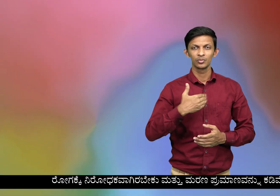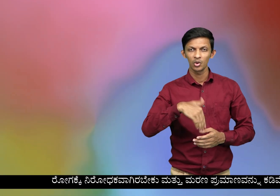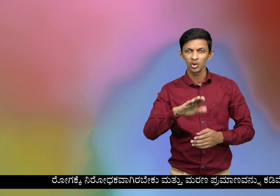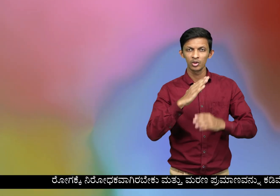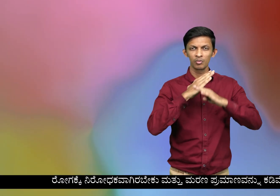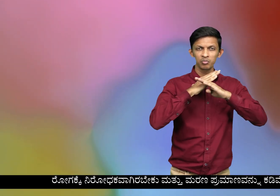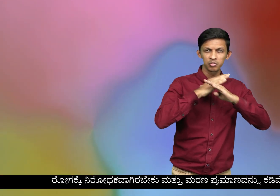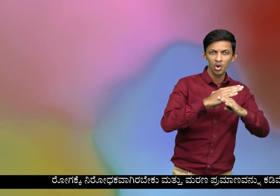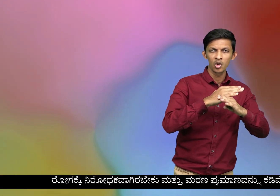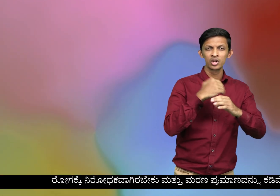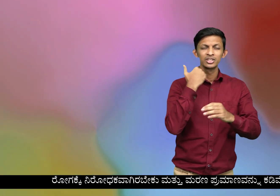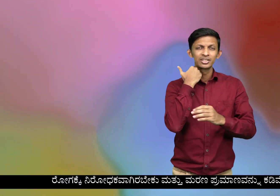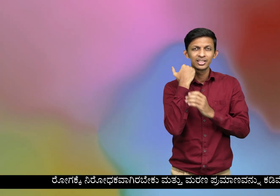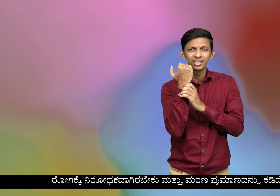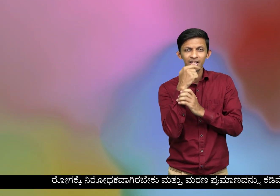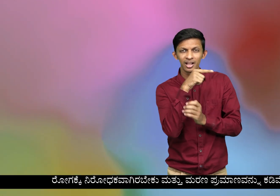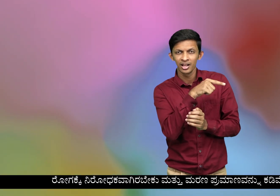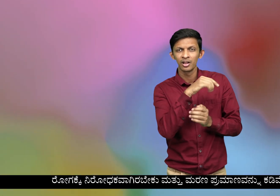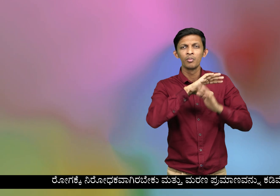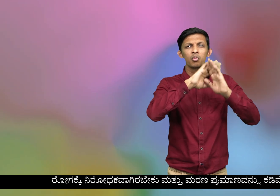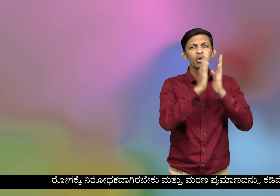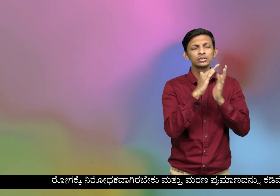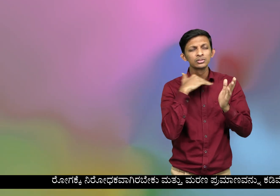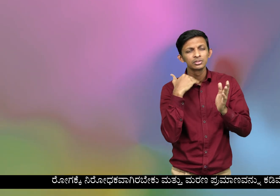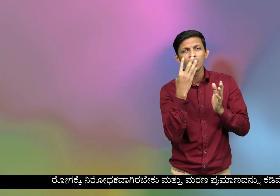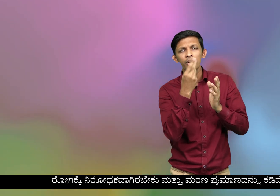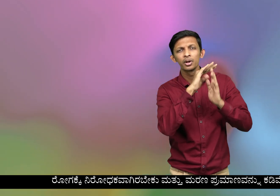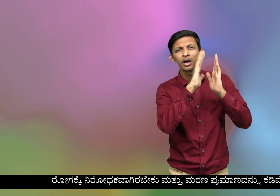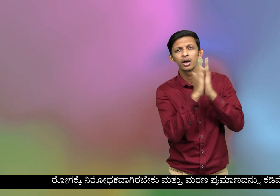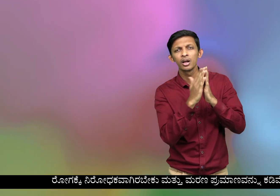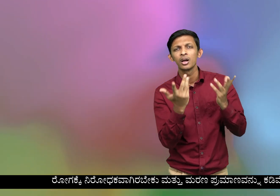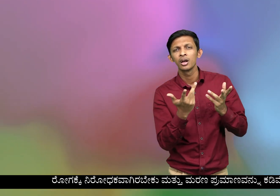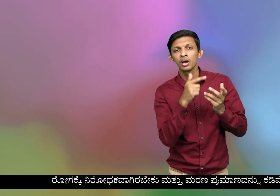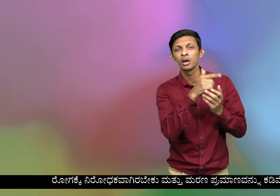ರೋಗಕ್ಕೆ ನಿರೋಧಕವಾಗಿರಬೇಕು ಮತ್ತು ಮರಣ ಪ್ರಮಾಣವನ್ನು ಕಡಿಮೆ ಮಾಡಬೇಕಾಗುತ್ತದೆ.